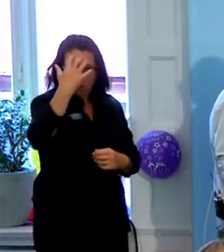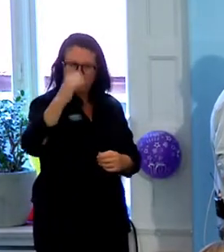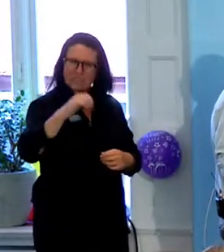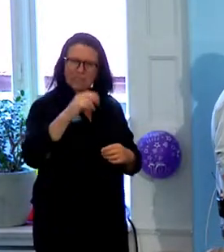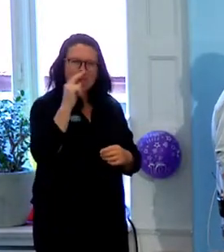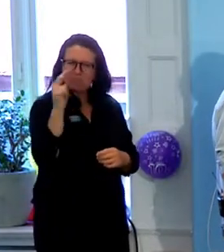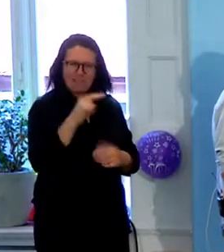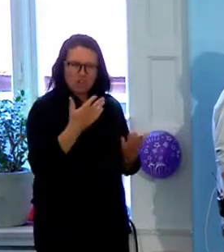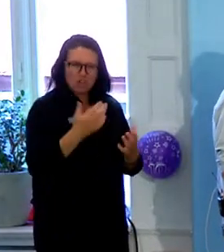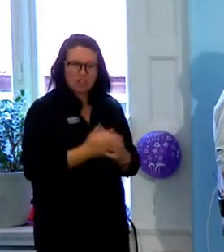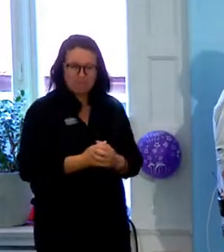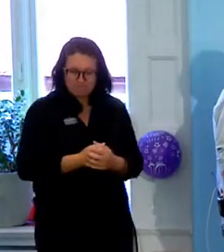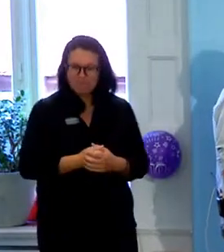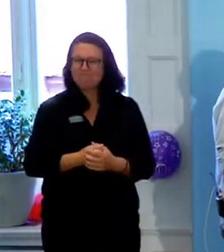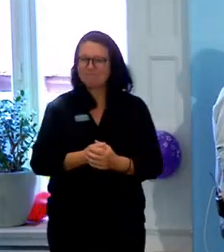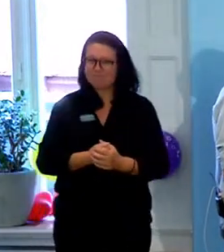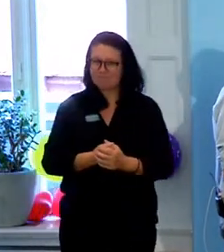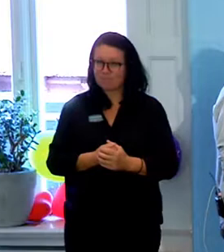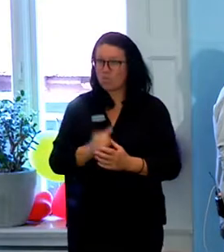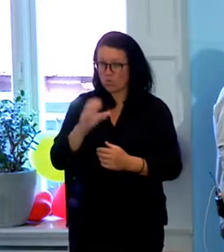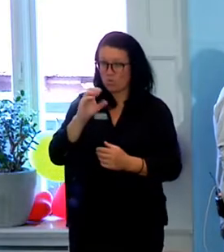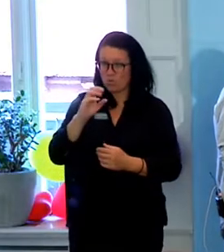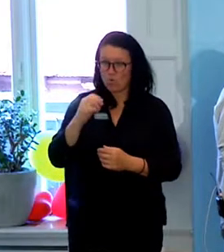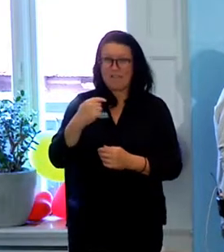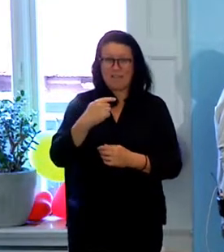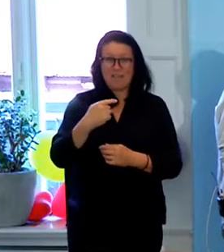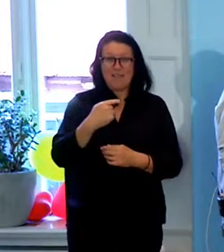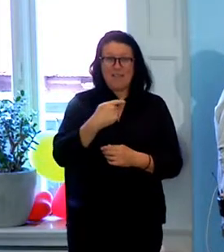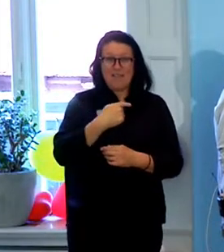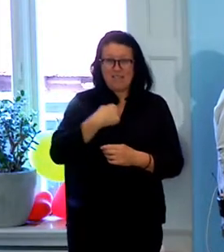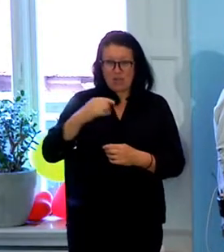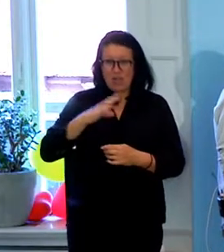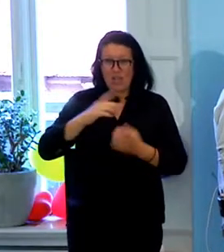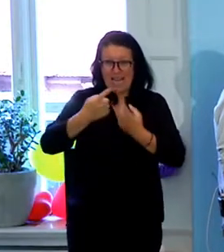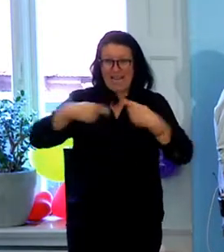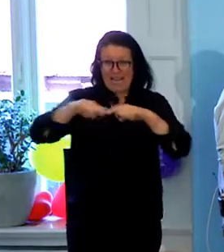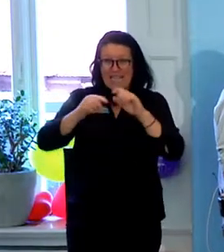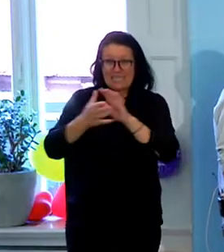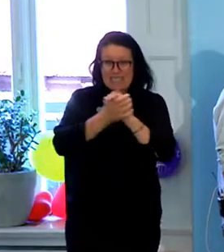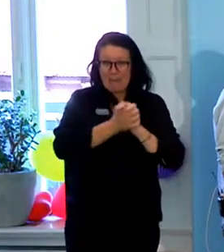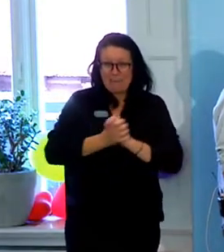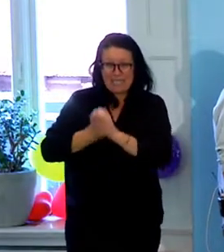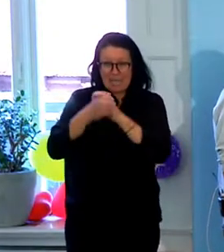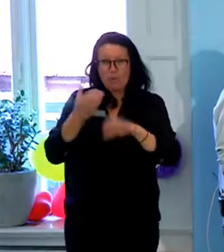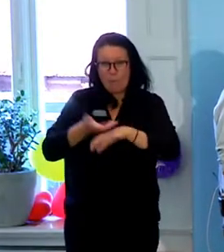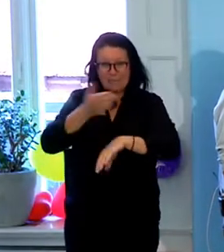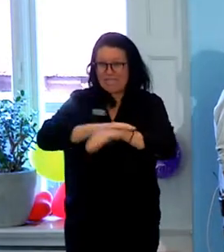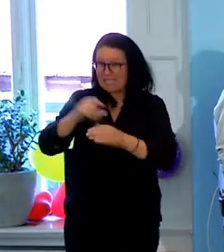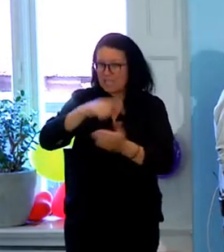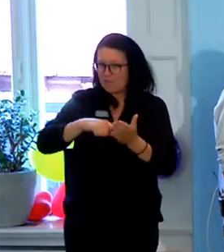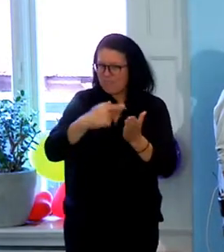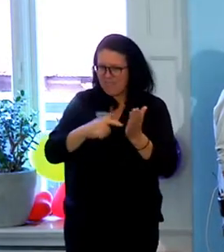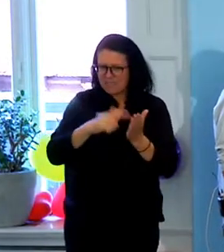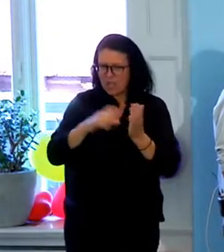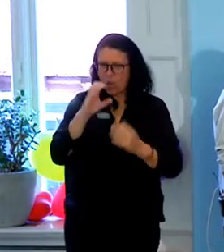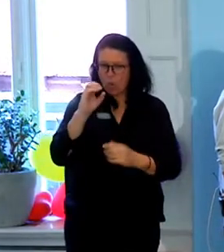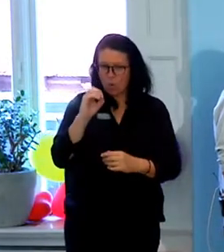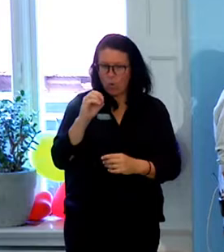detta? Ja, vi har bland annat ett länsgemensamt kompetenscentrum som heter